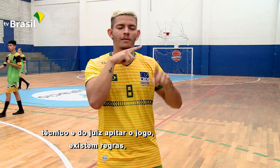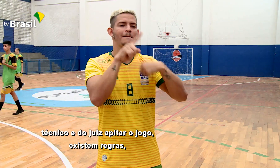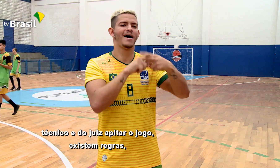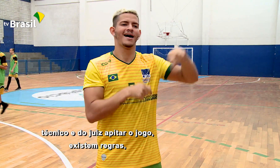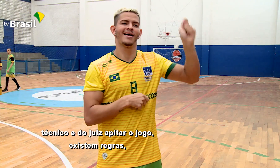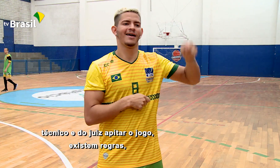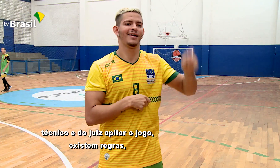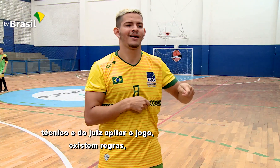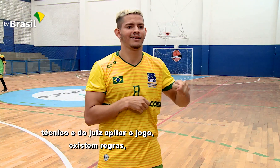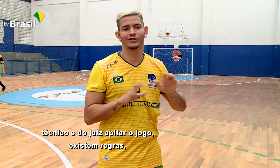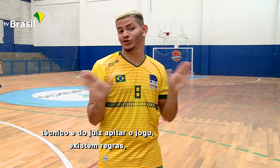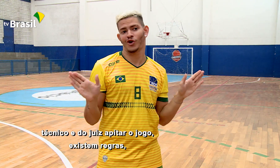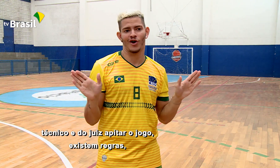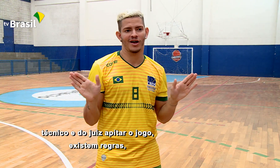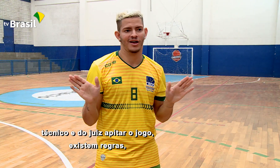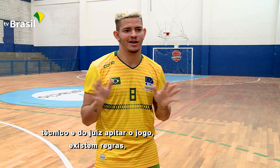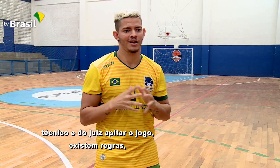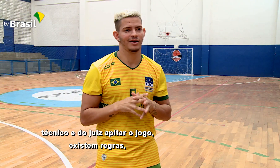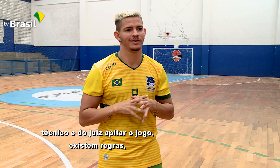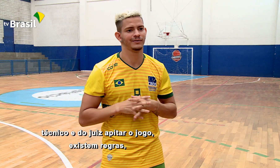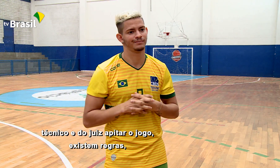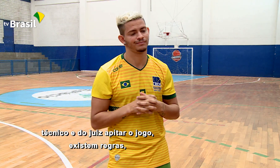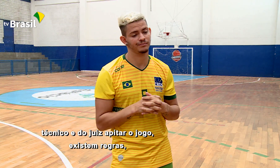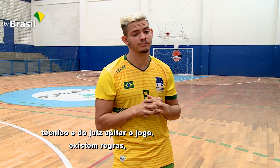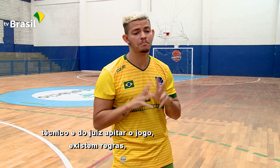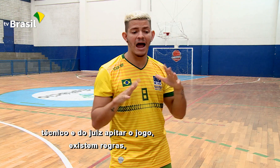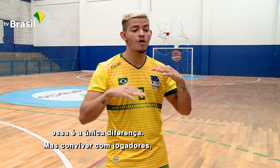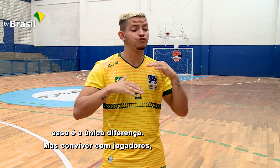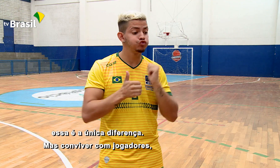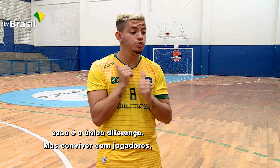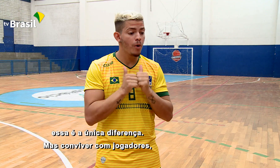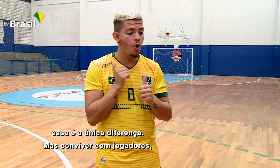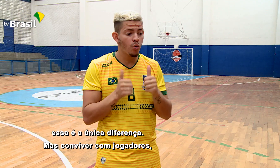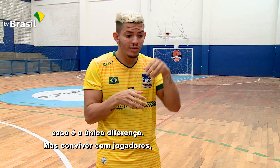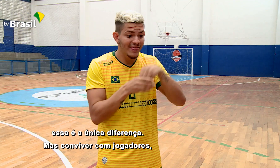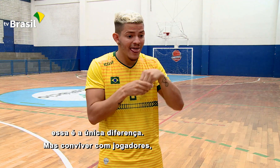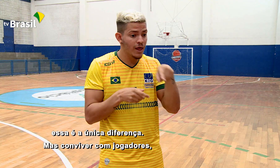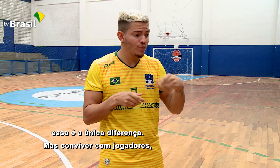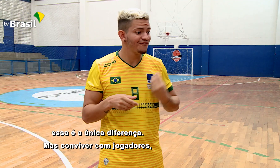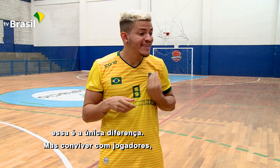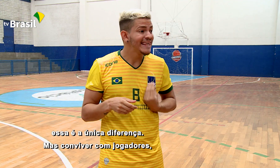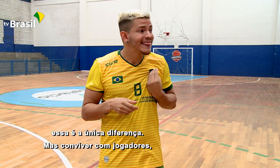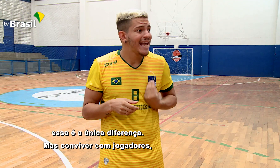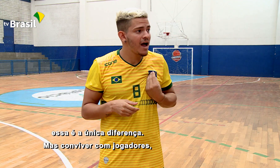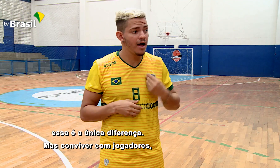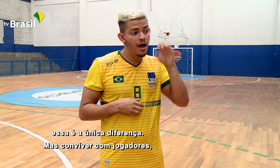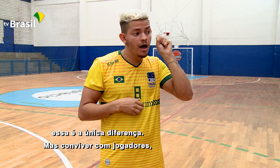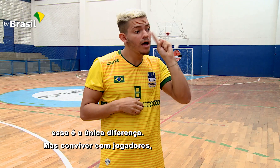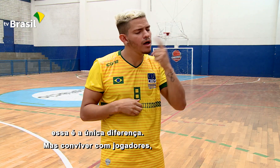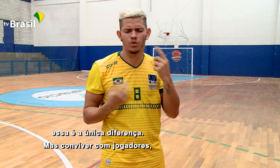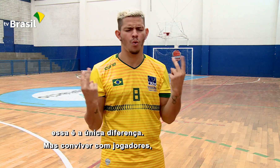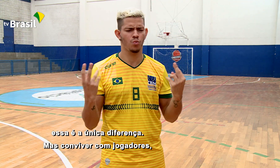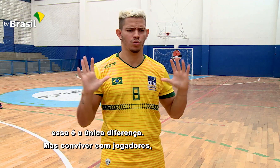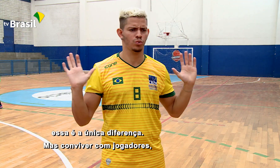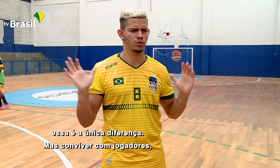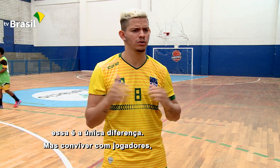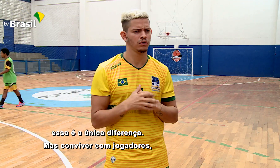jogo. Existem regras. Essa é a única diferença. Mas conviver